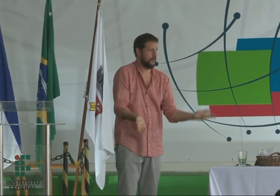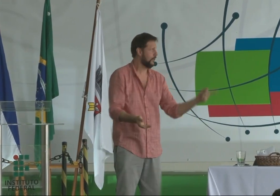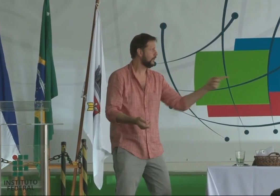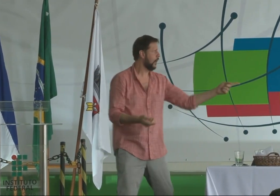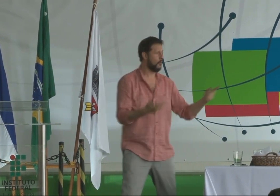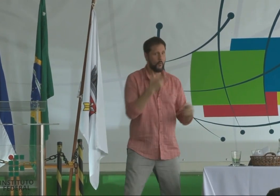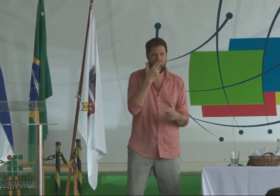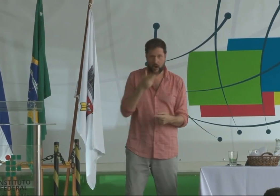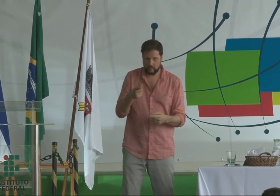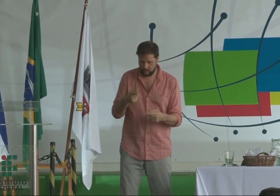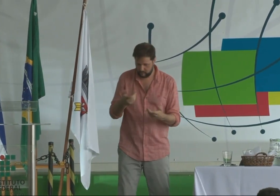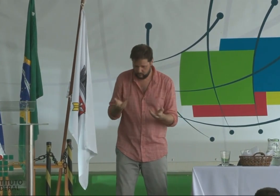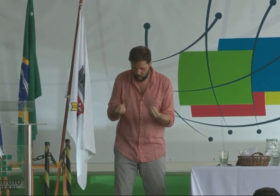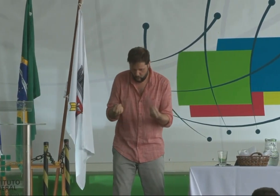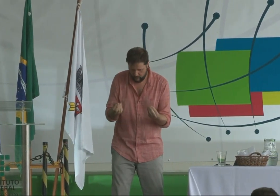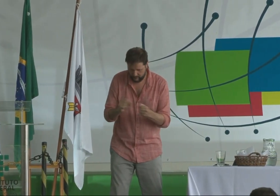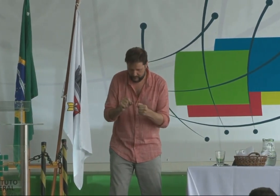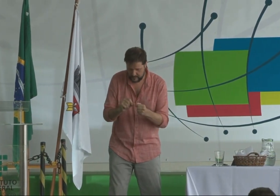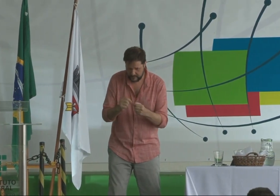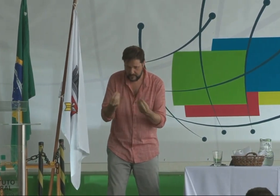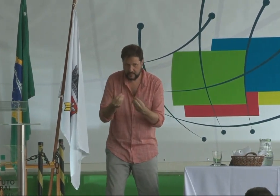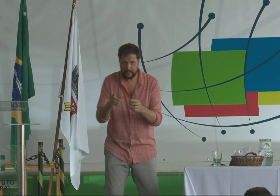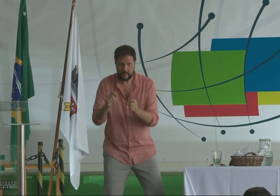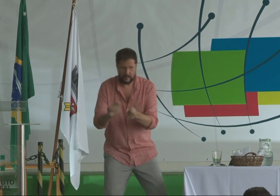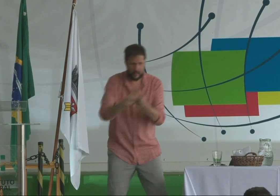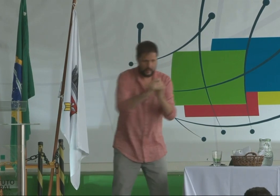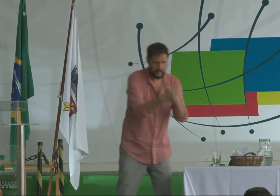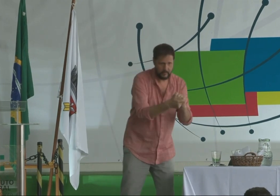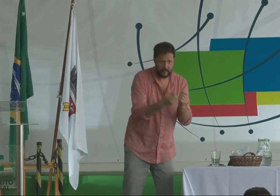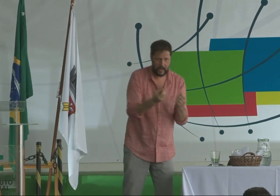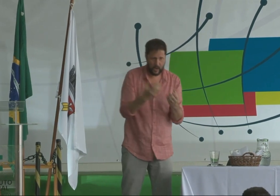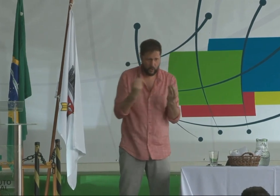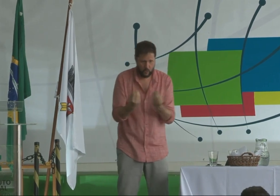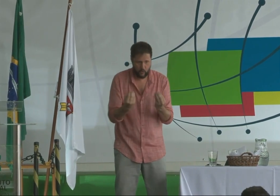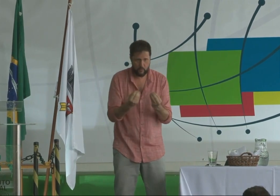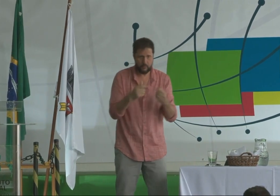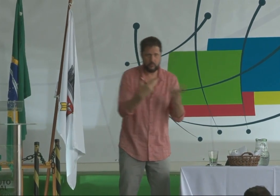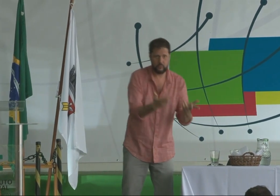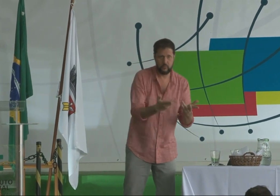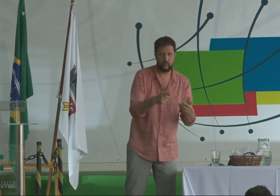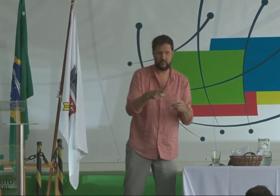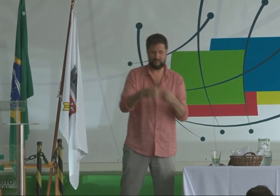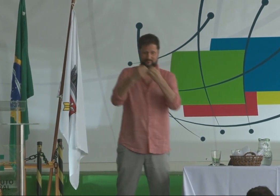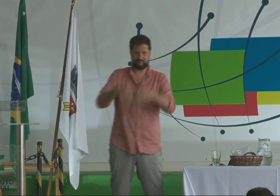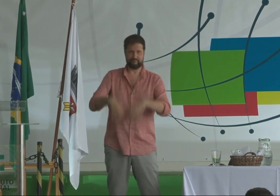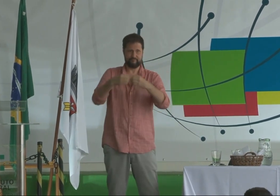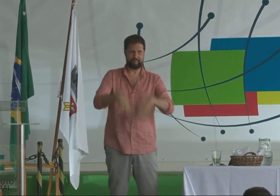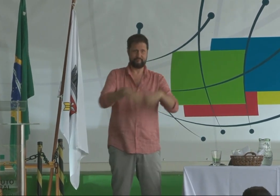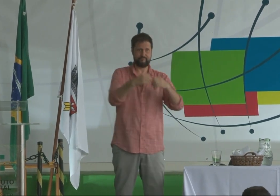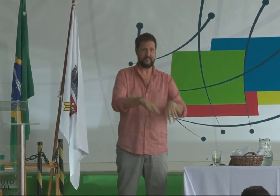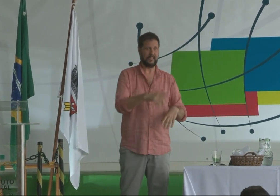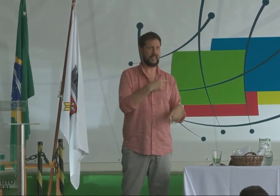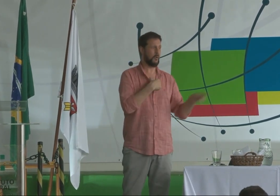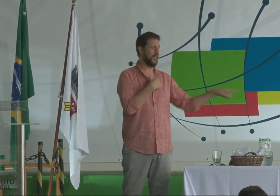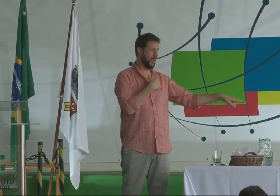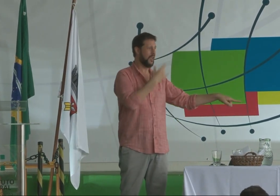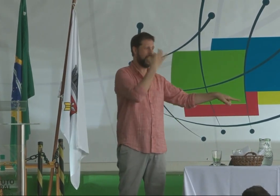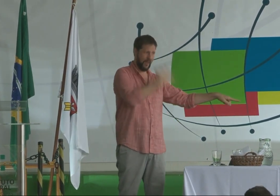tá horrível, tá horrível. Então, quer dizer, como que a gente vai fazer? A gente recebe o material, como que a gente vai adaptar? Então, quer dizer, existem esses prejuízos,